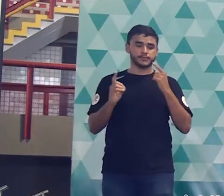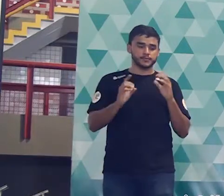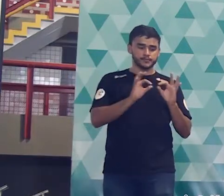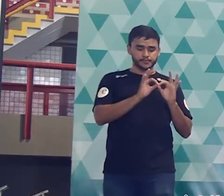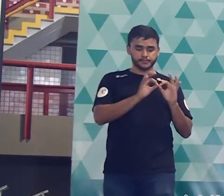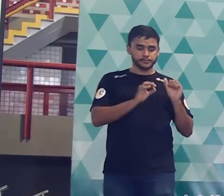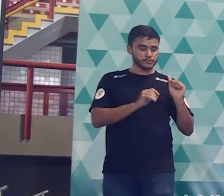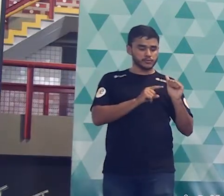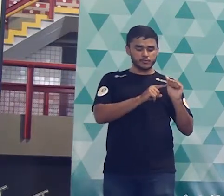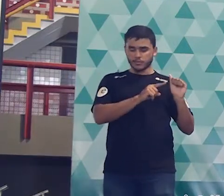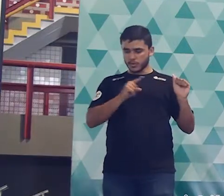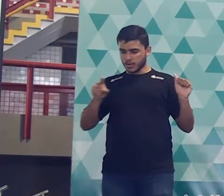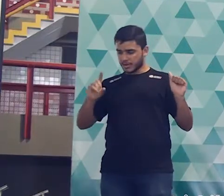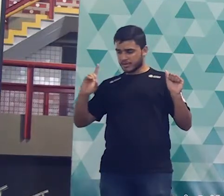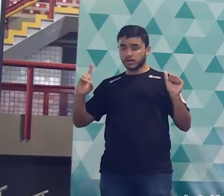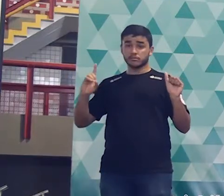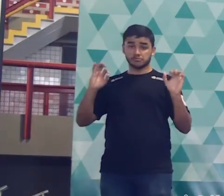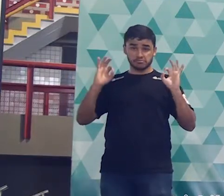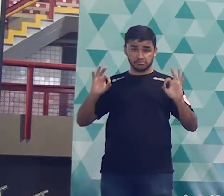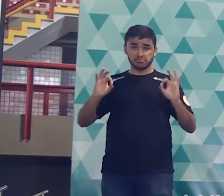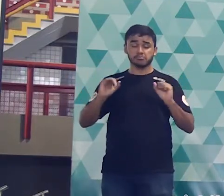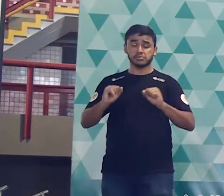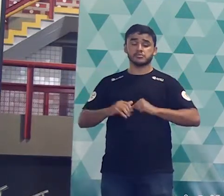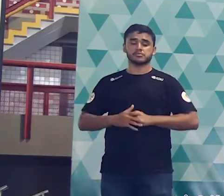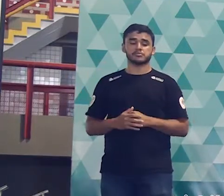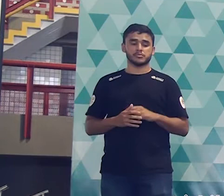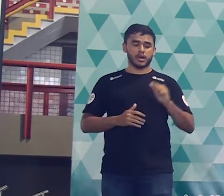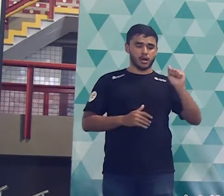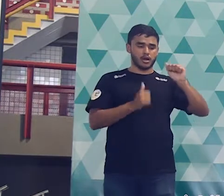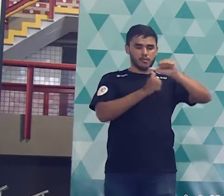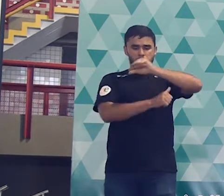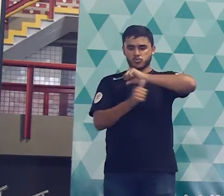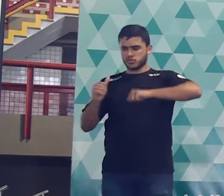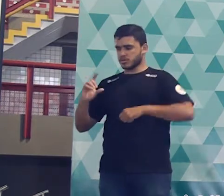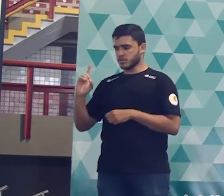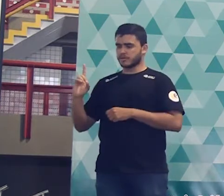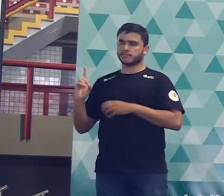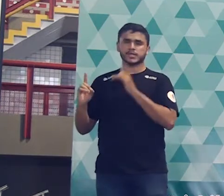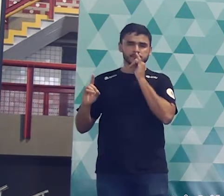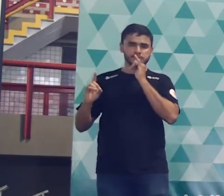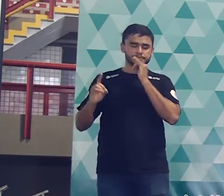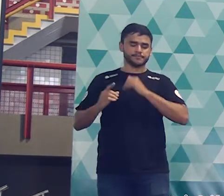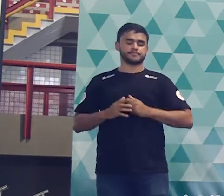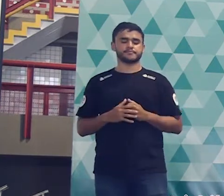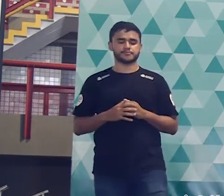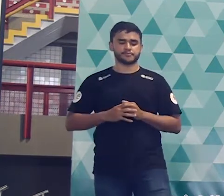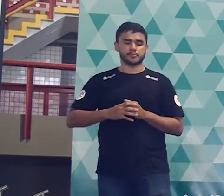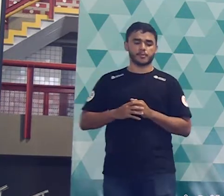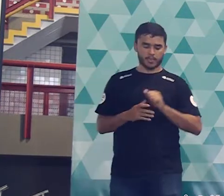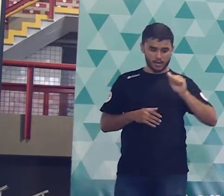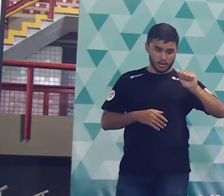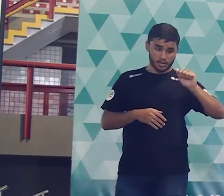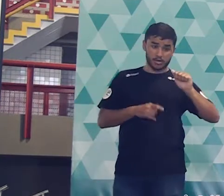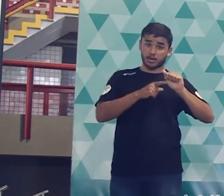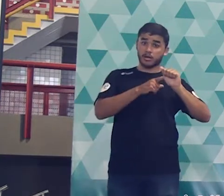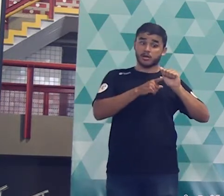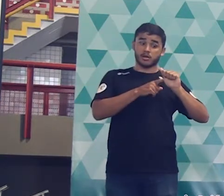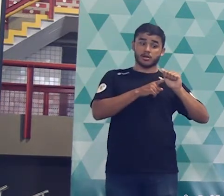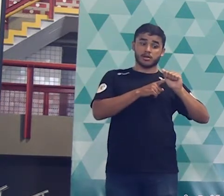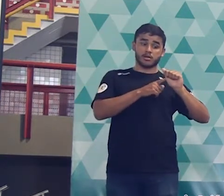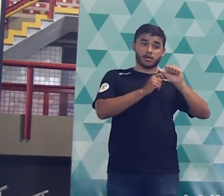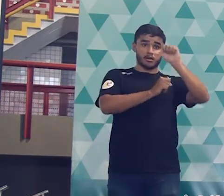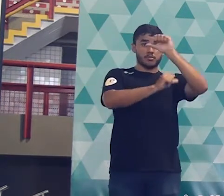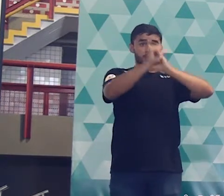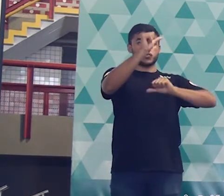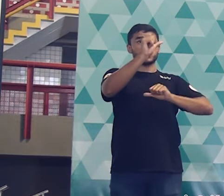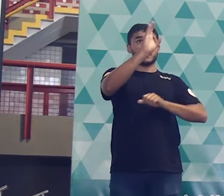Pode. A até D. Só que assim, podem acontecer algumas etapas, tipo, o A primeiro pode se transformar